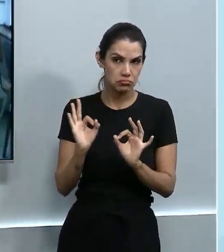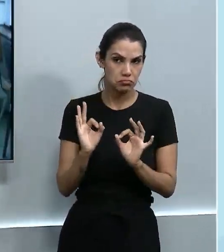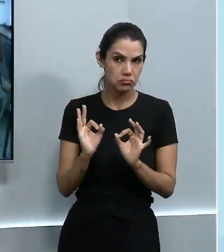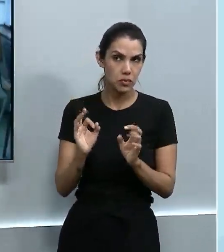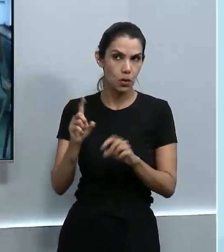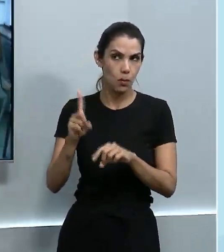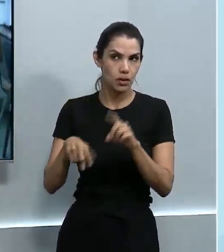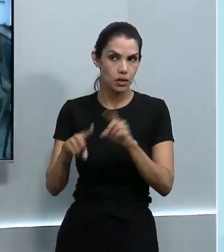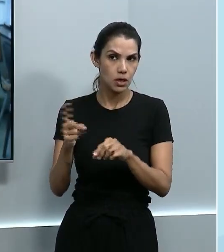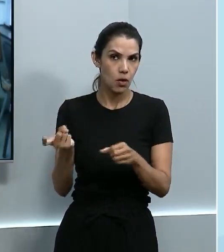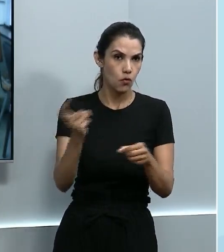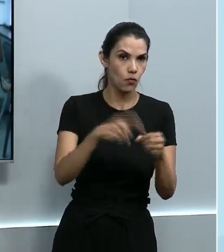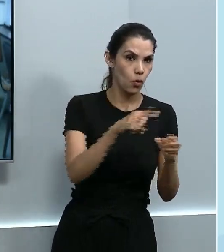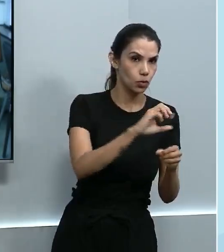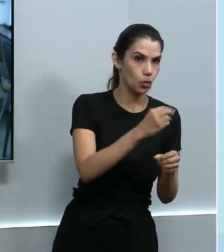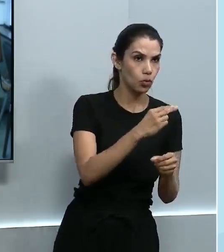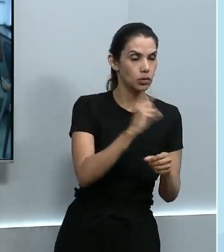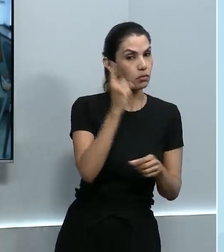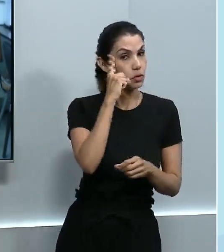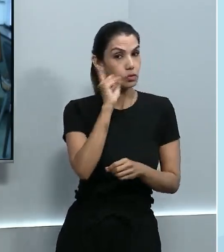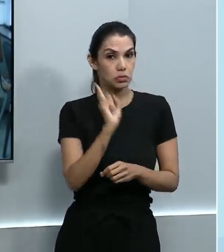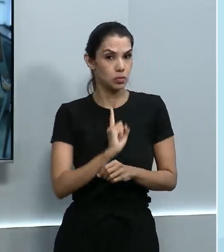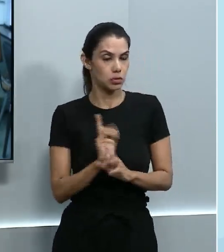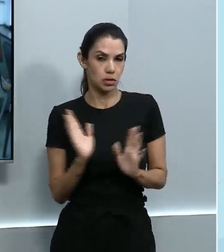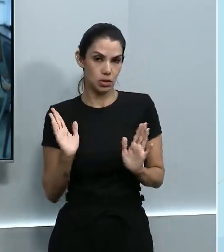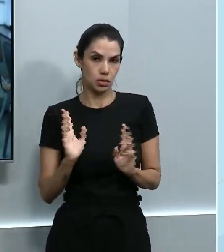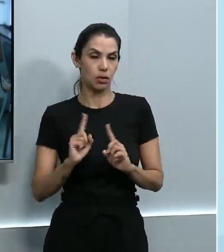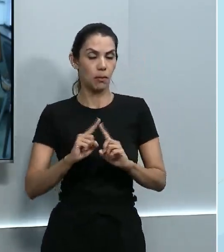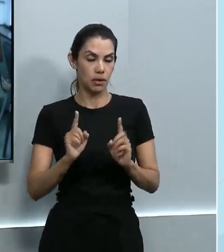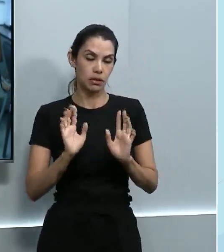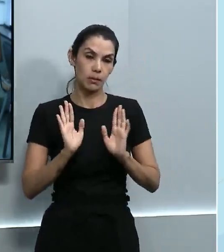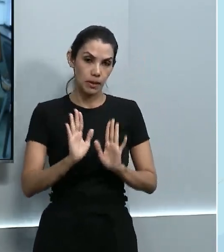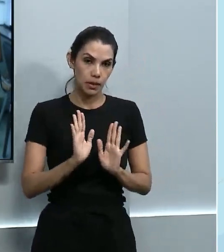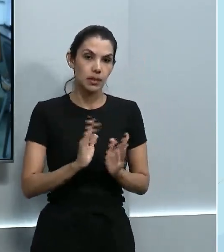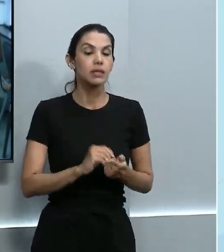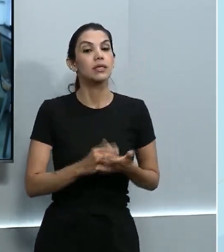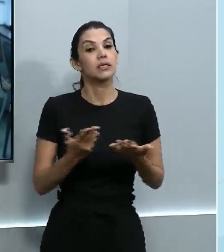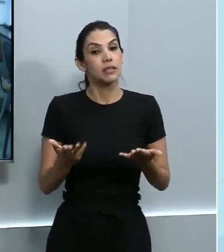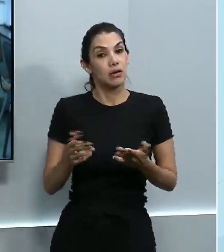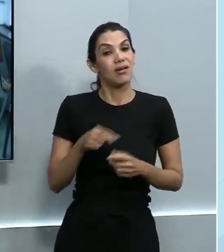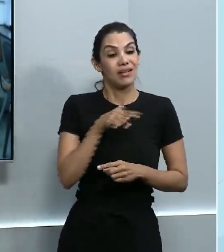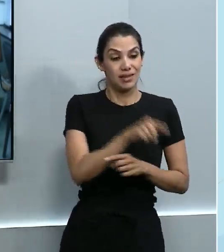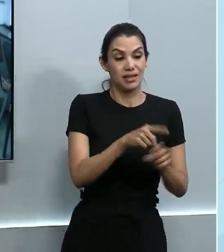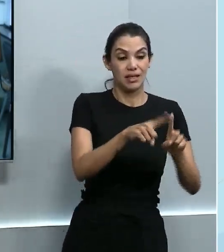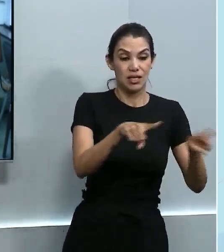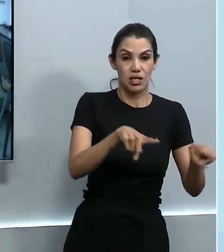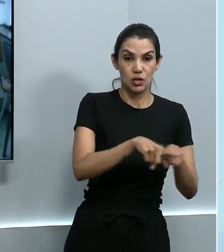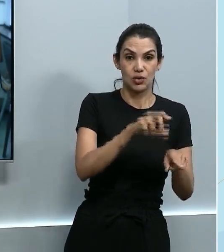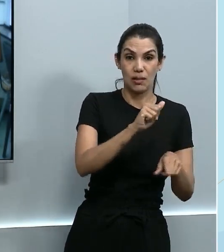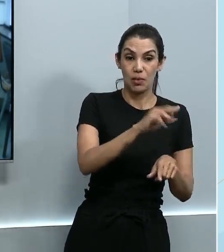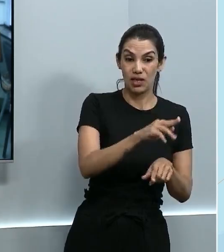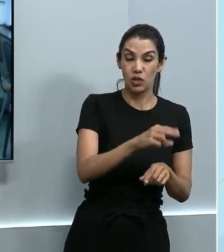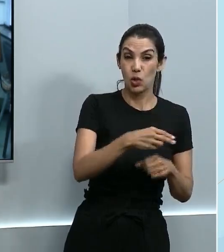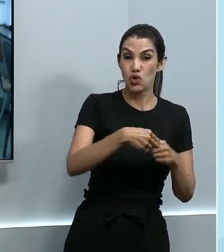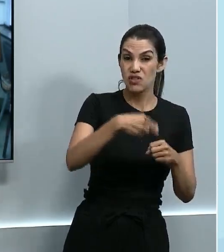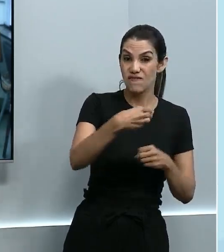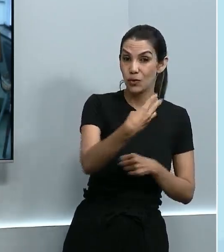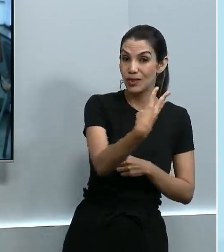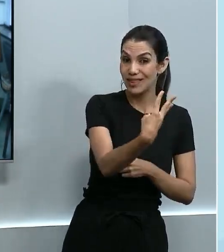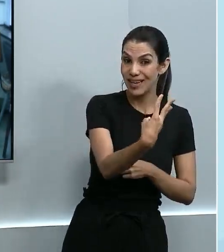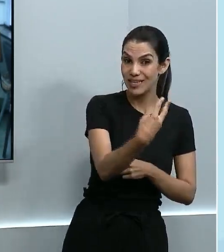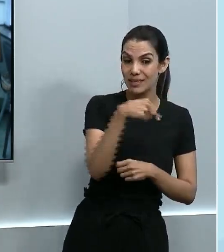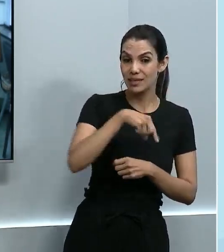estão, mas assim, respondendo por ordem, né? Primeiro que, exatamente por ser um laboratório de nível 3, né? No Brasil só